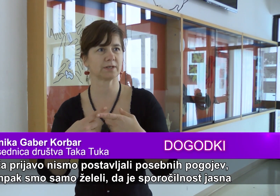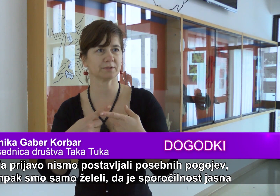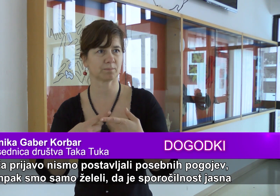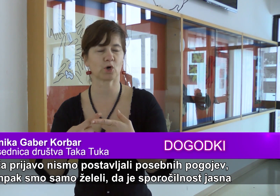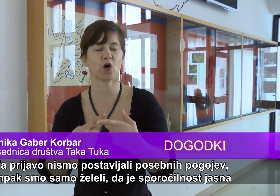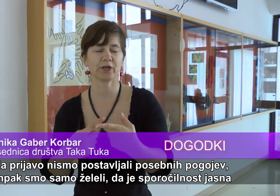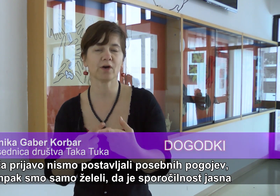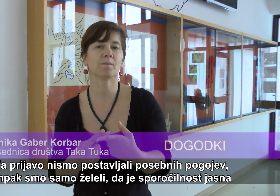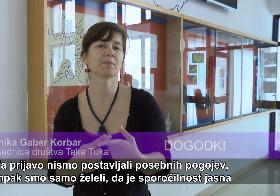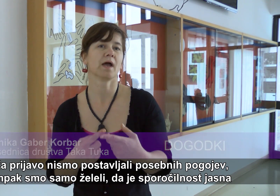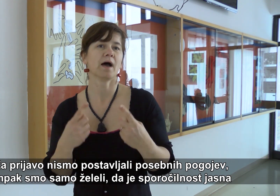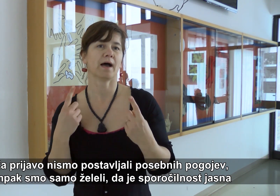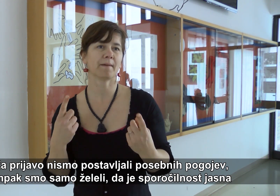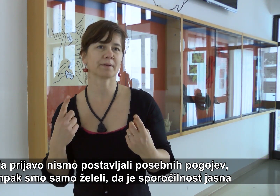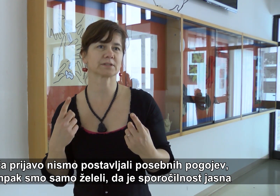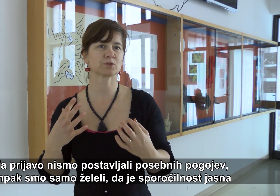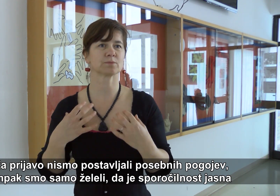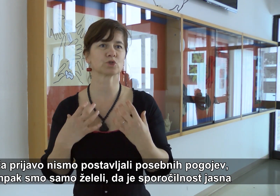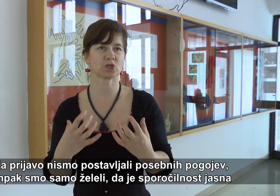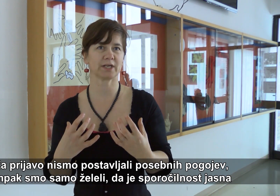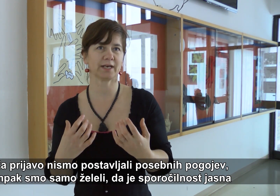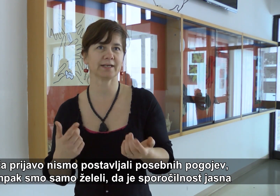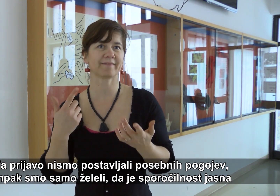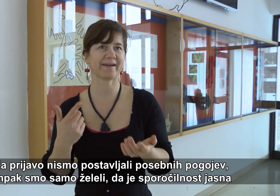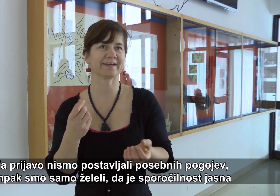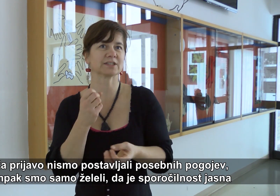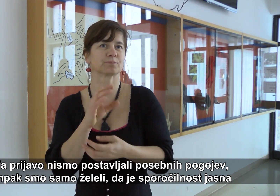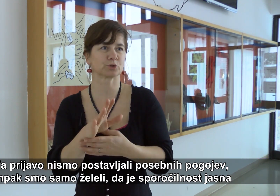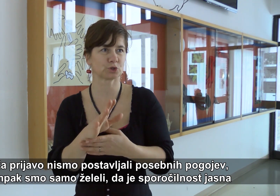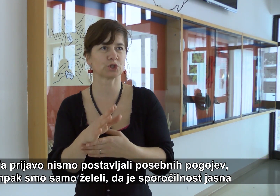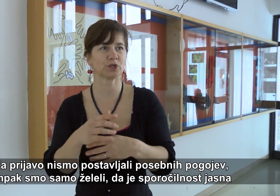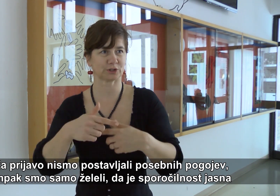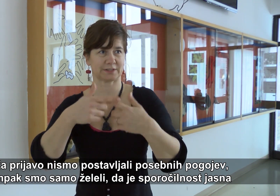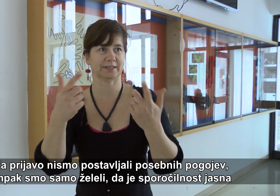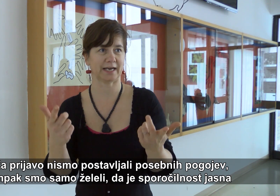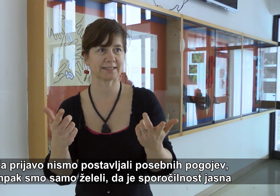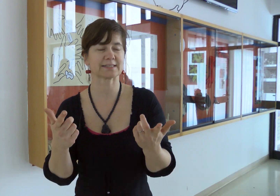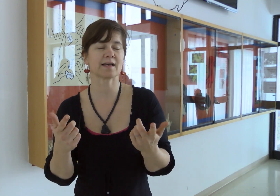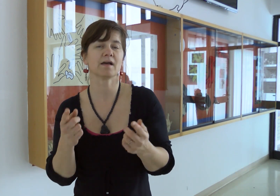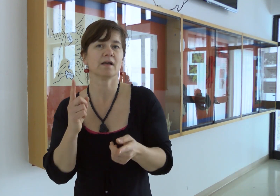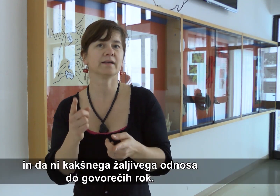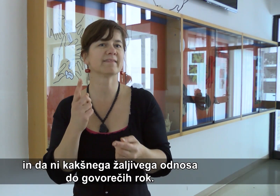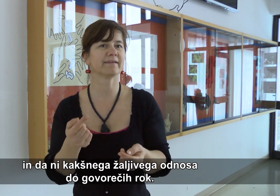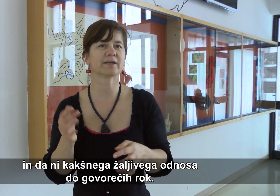posebnih pogojev, ampak smo samo želeli, da je sporočilnost jasna in da ni